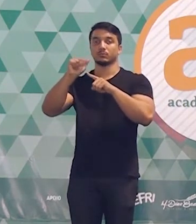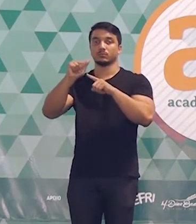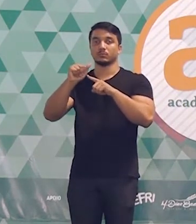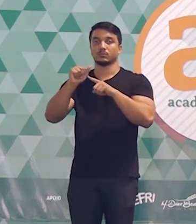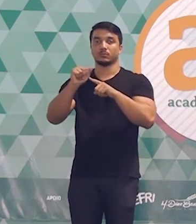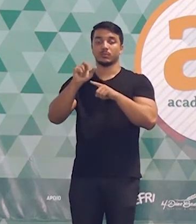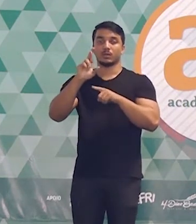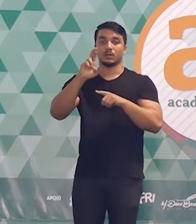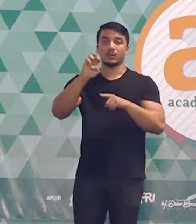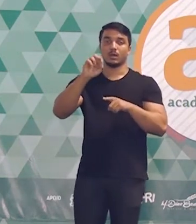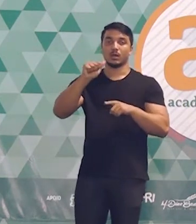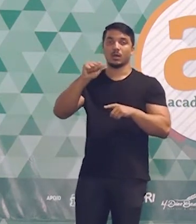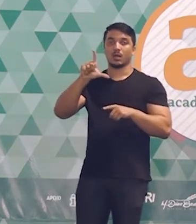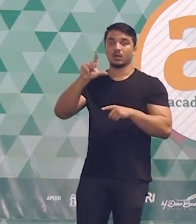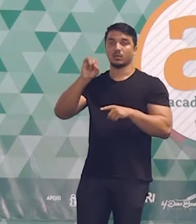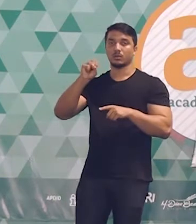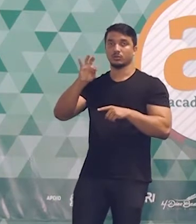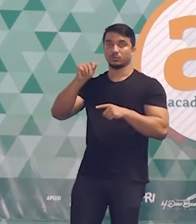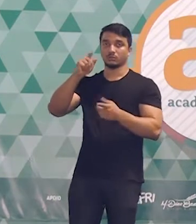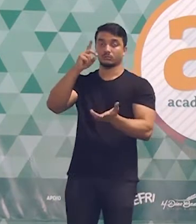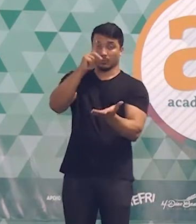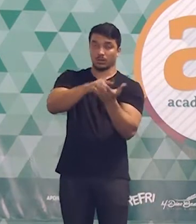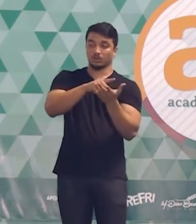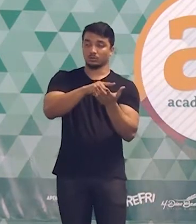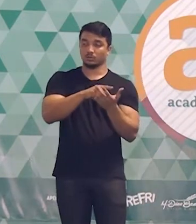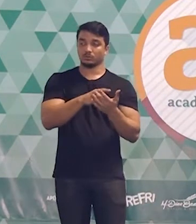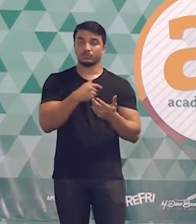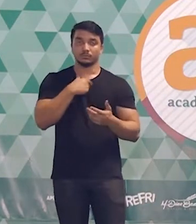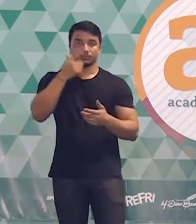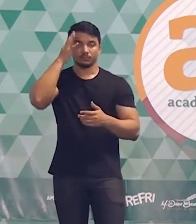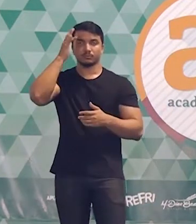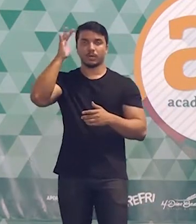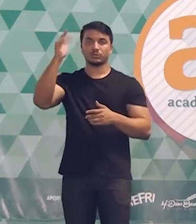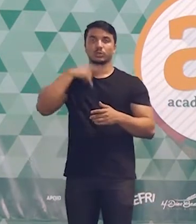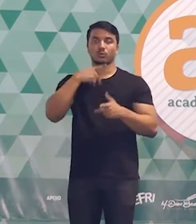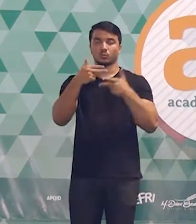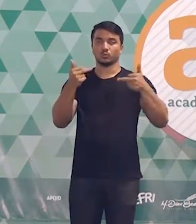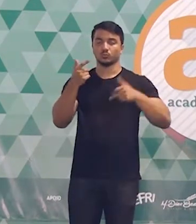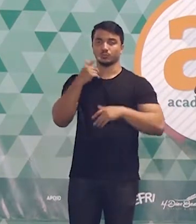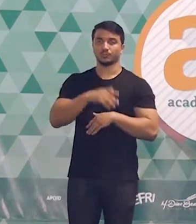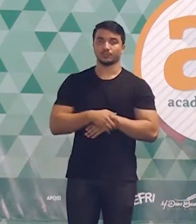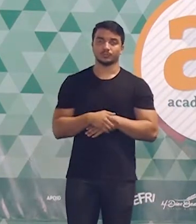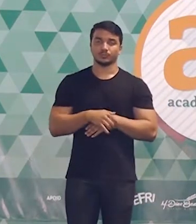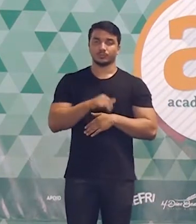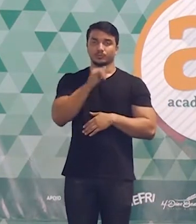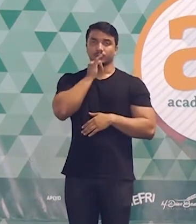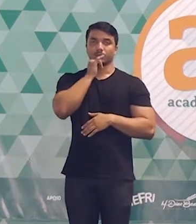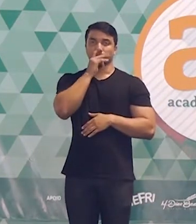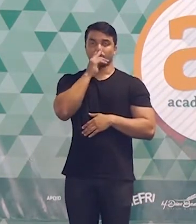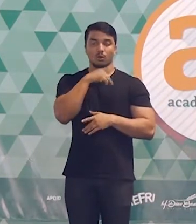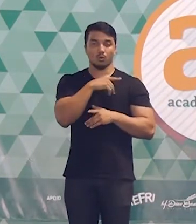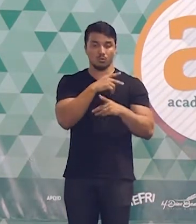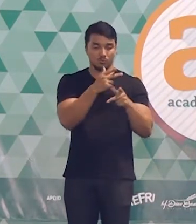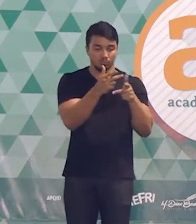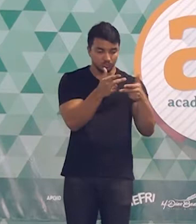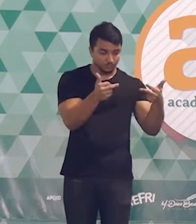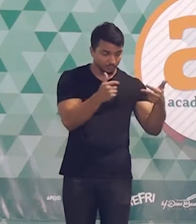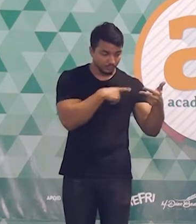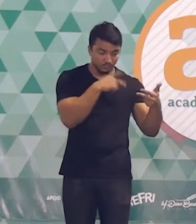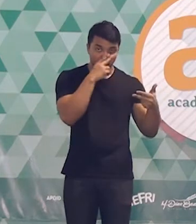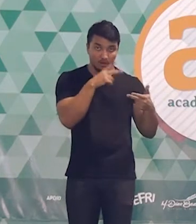X bem grande na palavra realista. Vamos imaginar uma coisa. Se tem uma coisa que